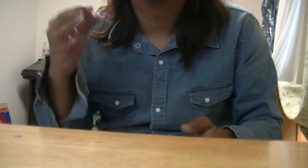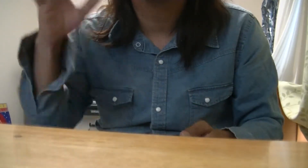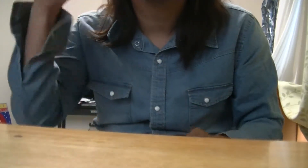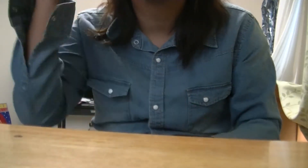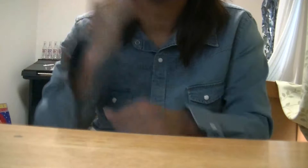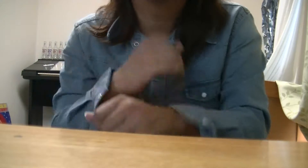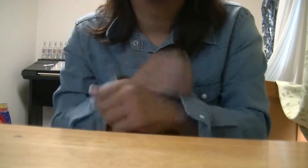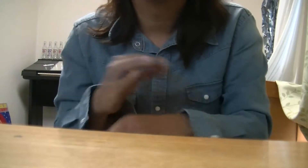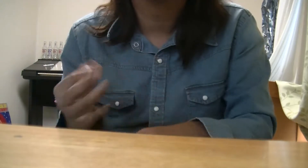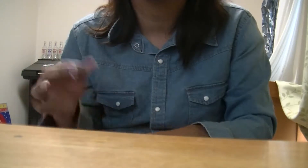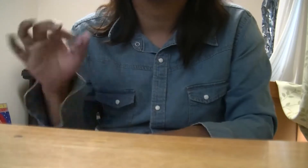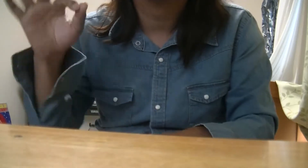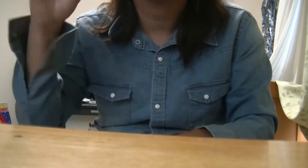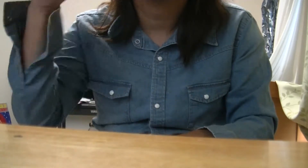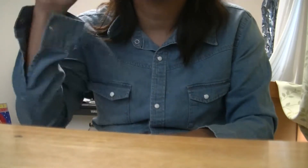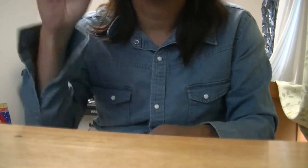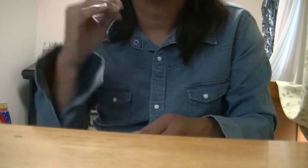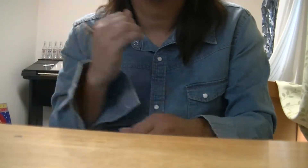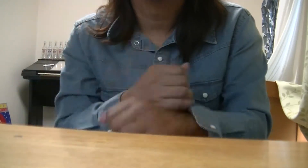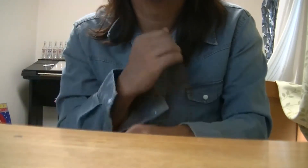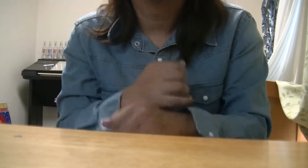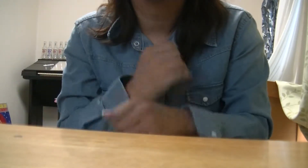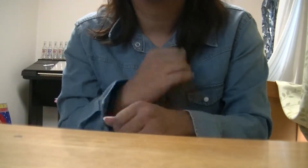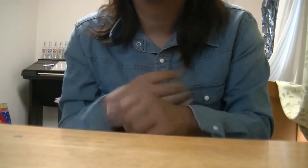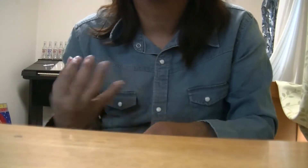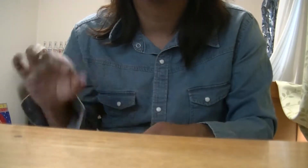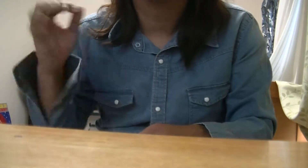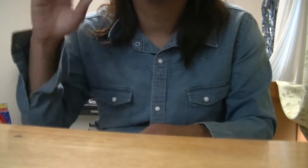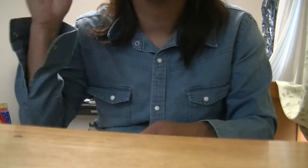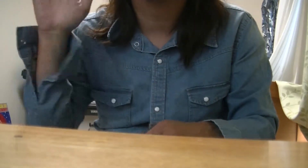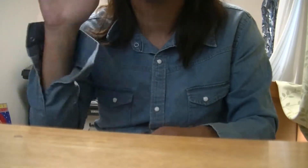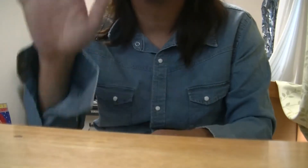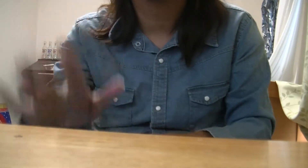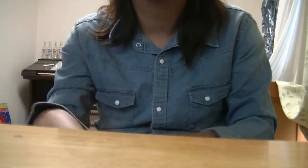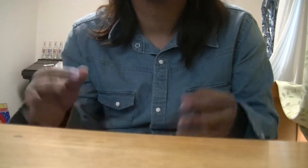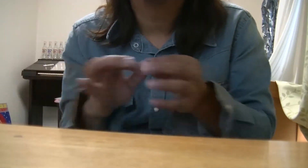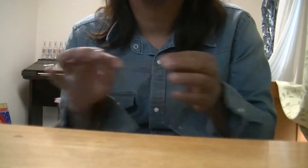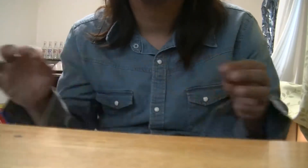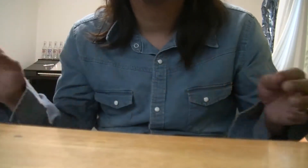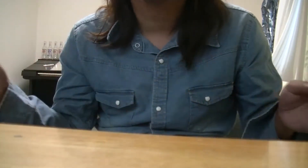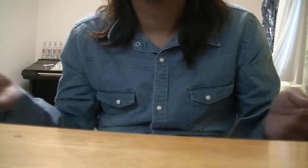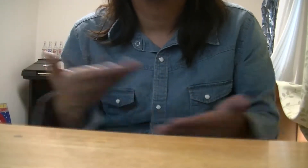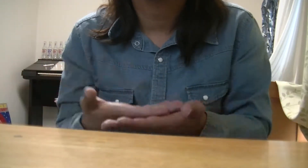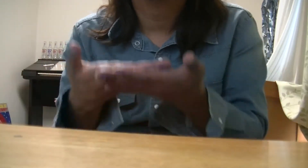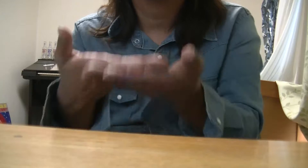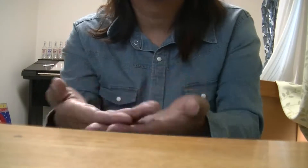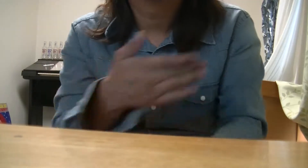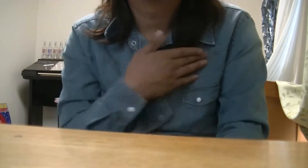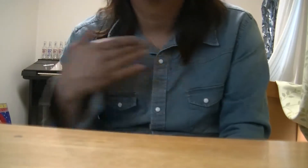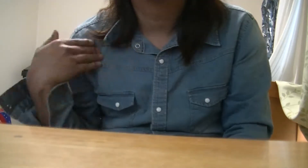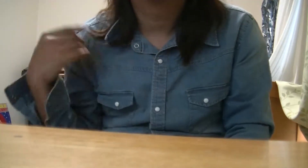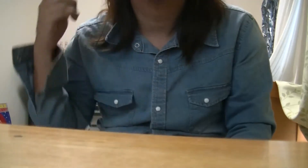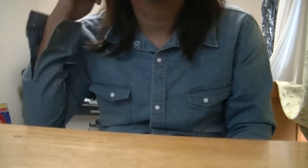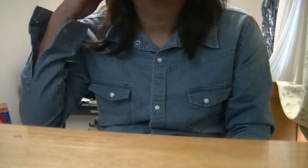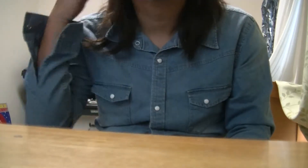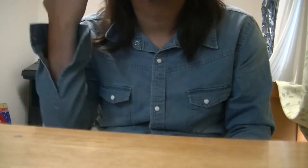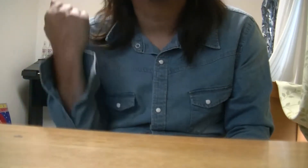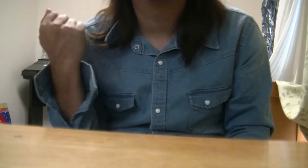もっと素晴らしいブランド価値を将来も長期的に提供できる、そう覚悟を決めた時に、